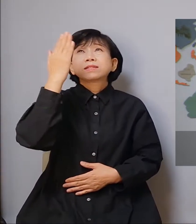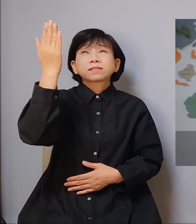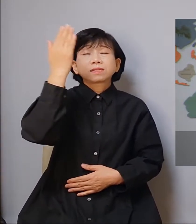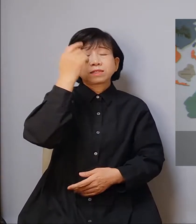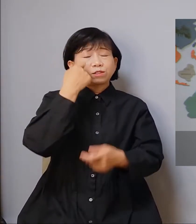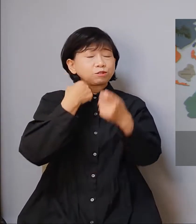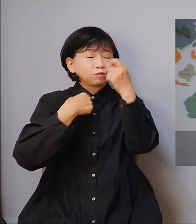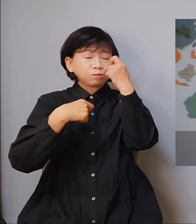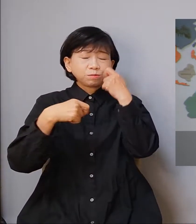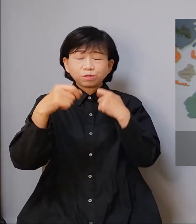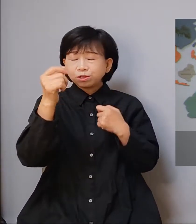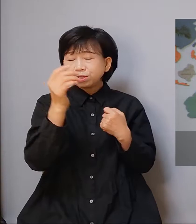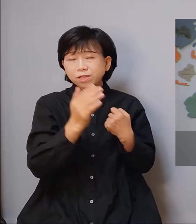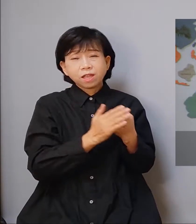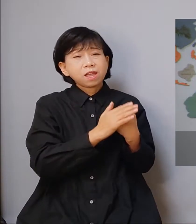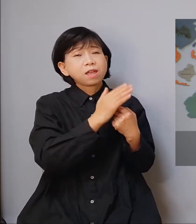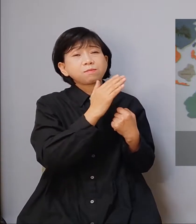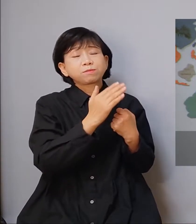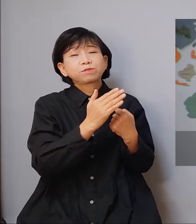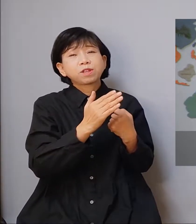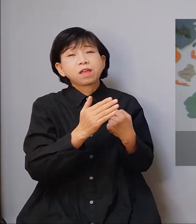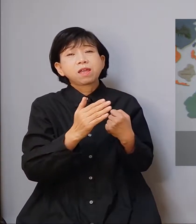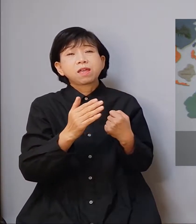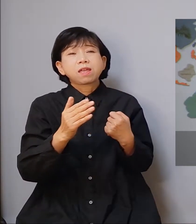때문에, 그 눈물